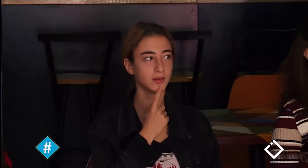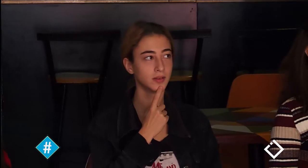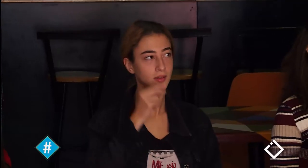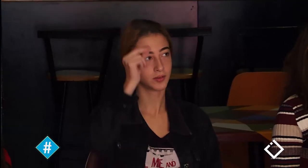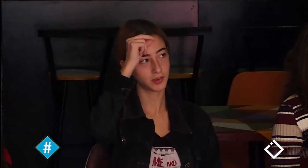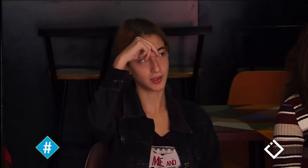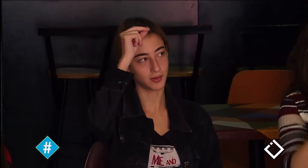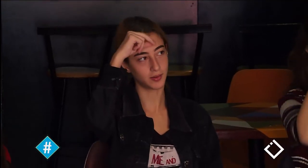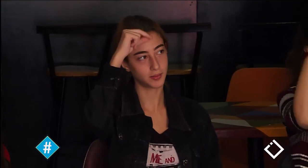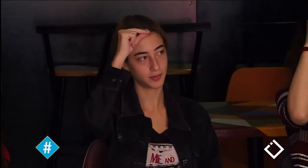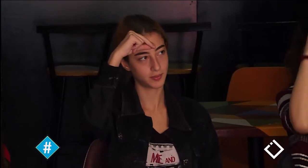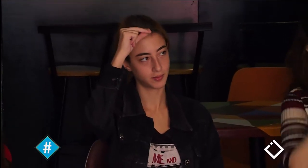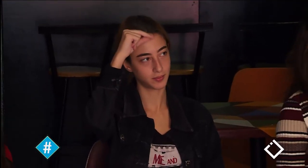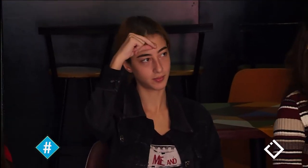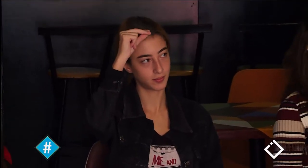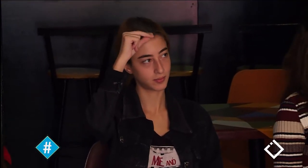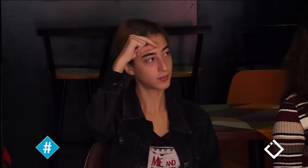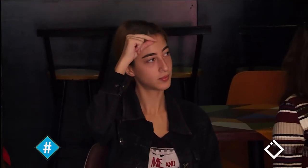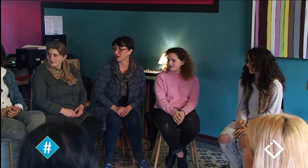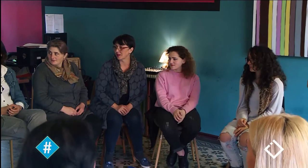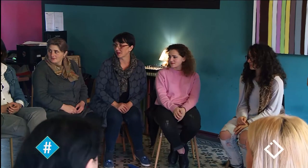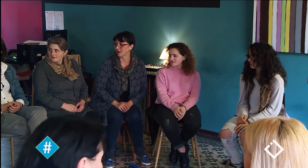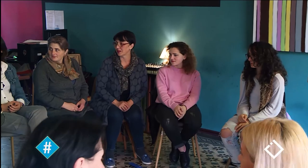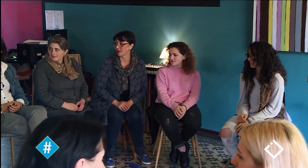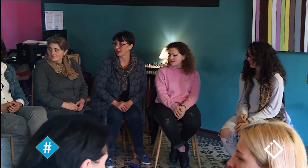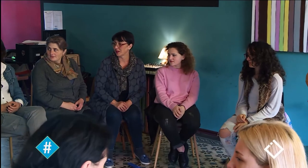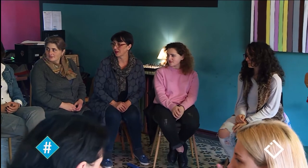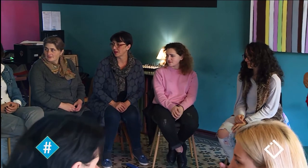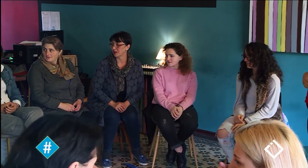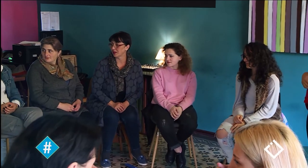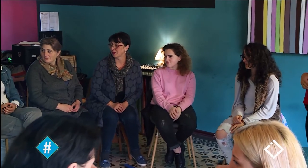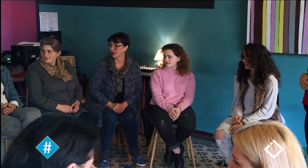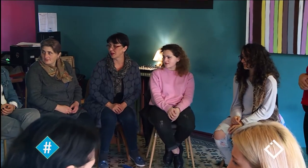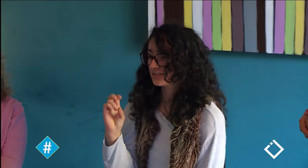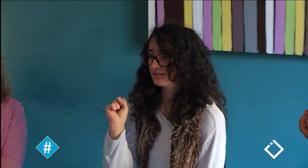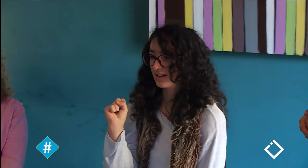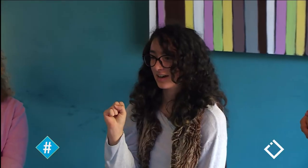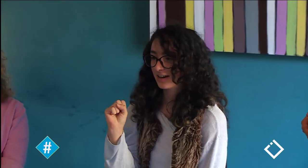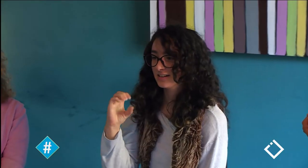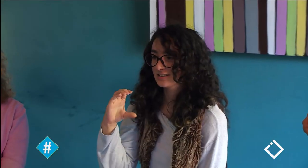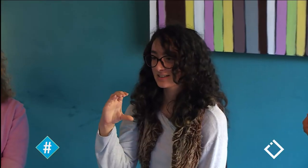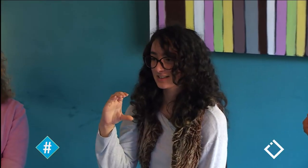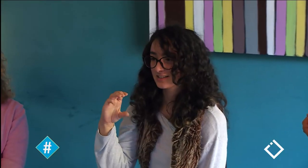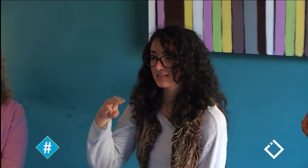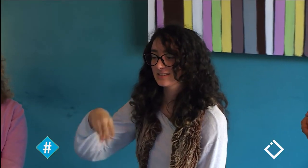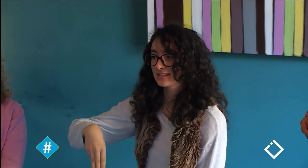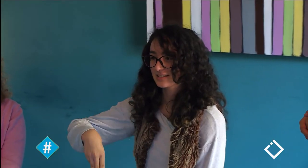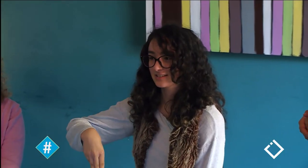მწირი ფინანსური თუ სხვა რესურსით. სწორედ ამიტომ სახელმწიფო უწყებების მონაწილეობა სტრატეგიულად მნიშვნელოვანია, როგორც